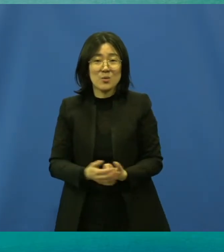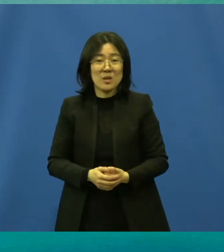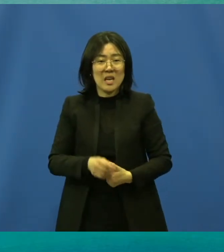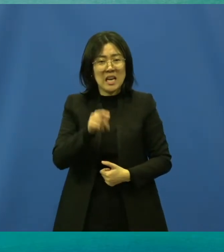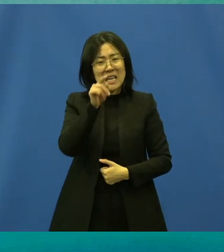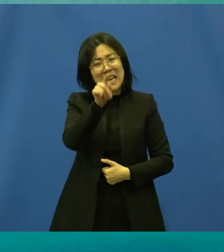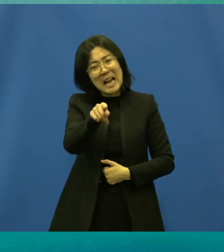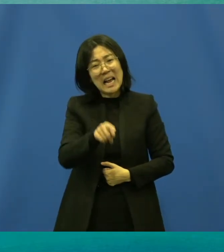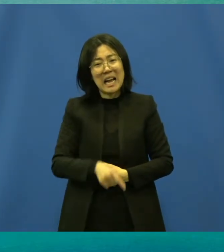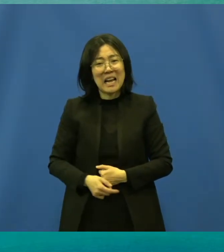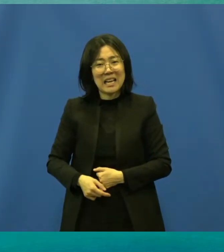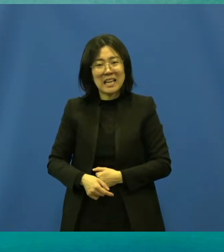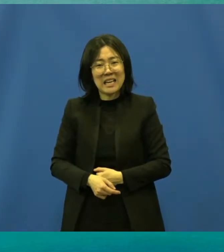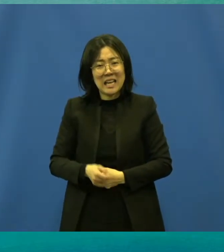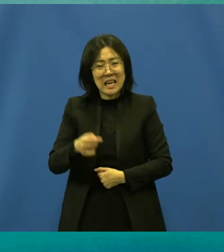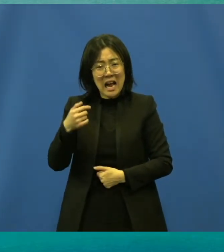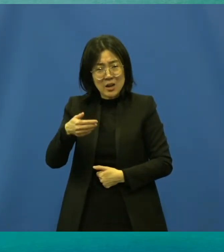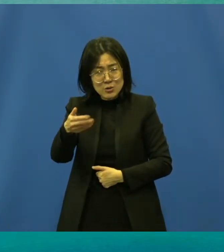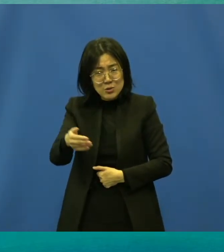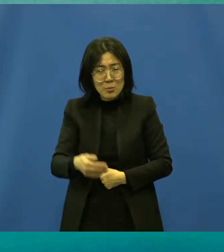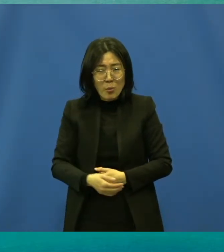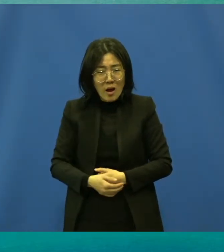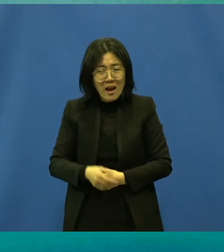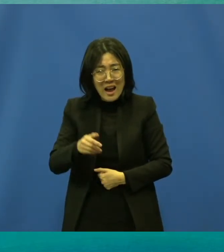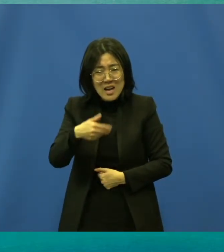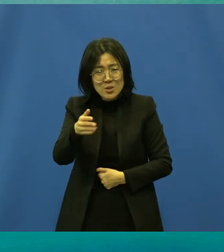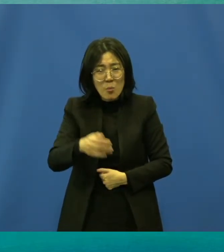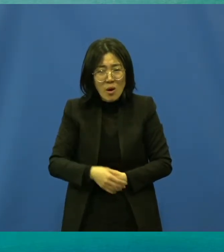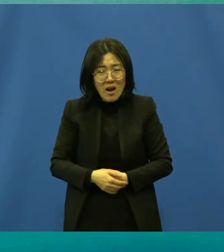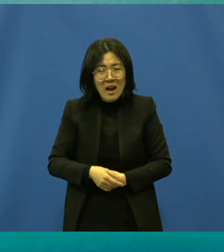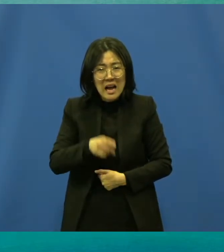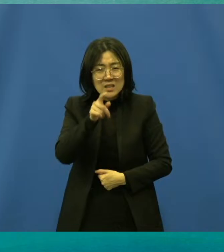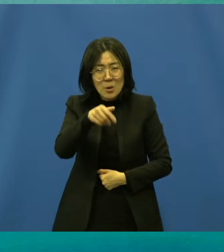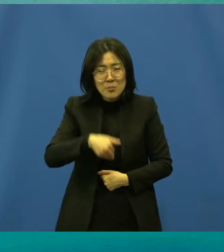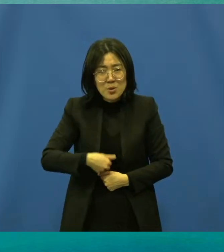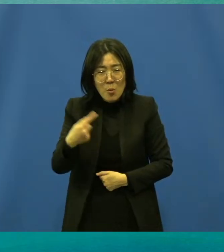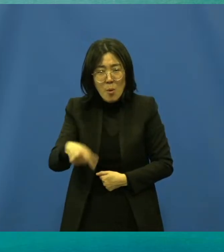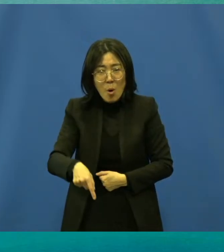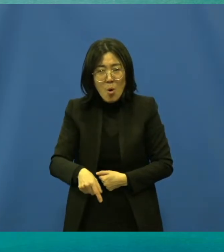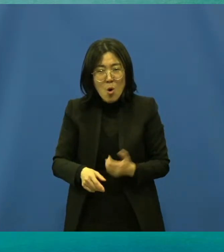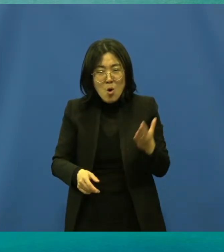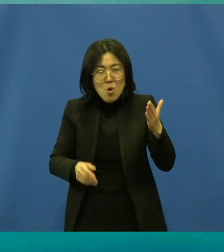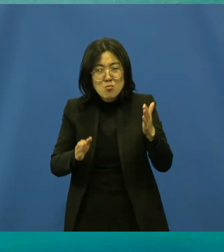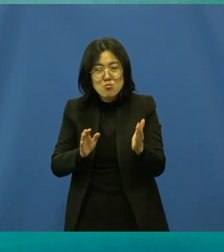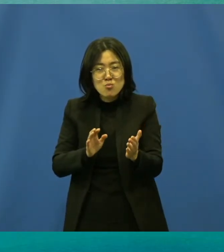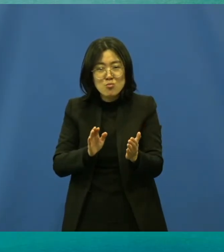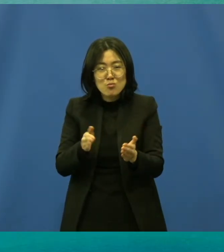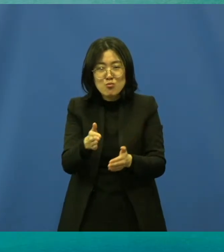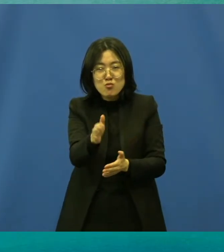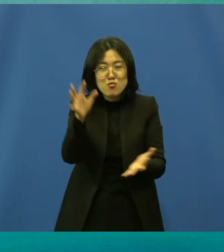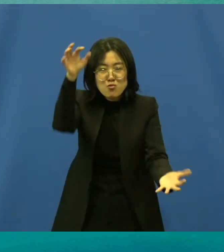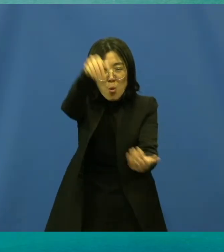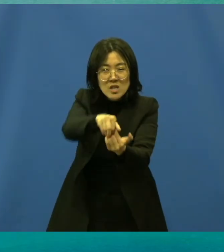여러분, 말씀이 안 통하면 좀 더 적극적인 방식으로 말씀하실 수밖에 없어요.